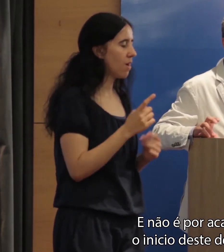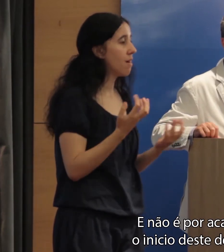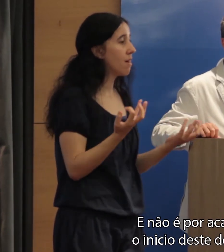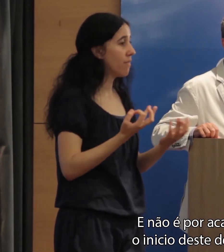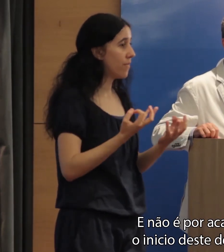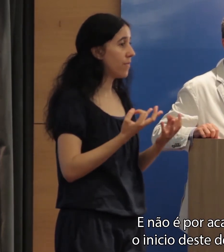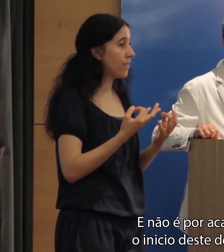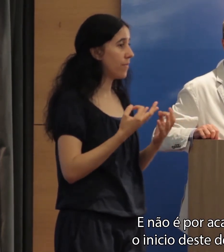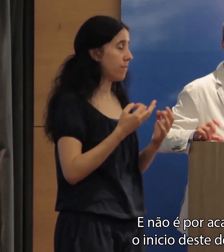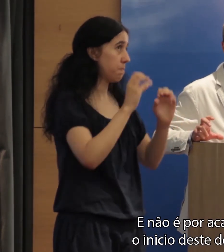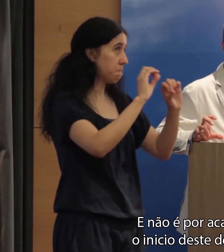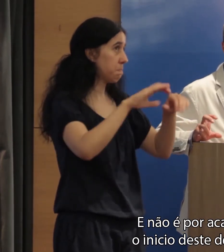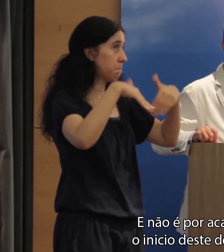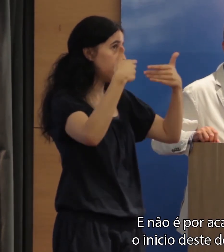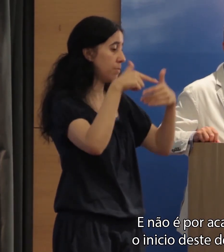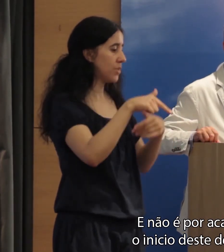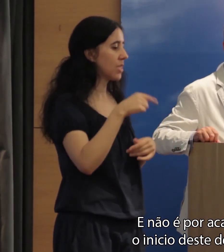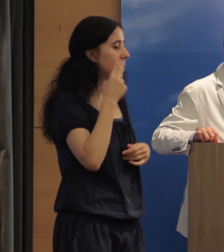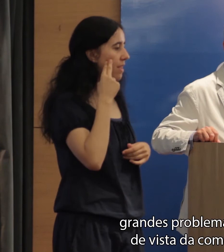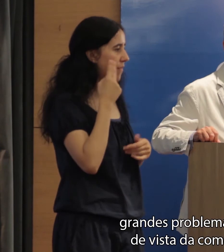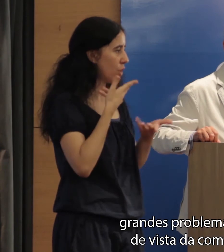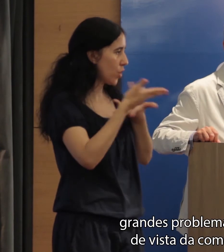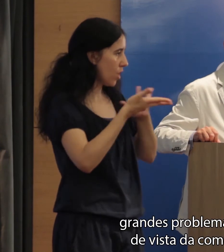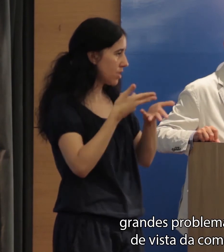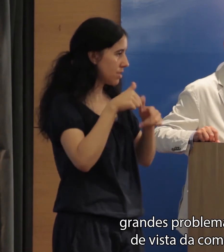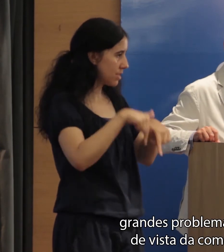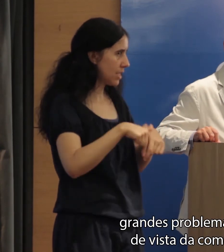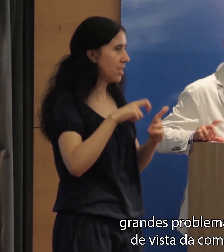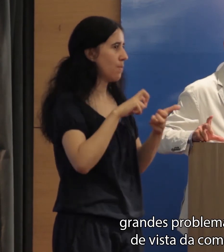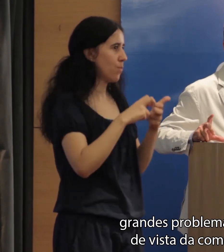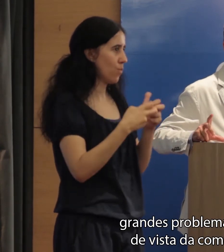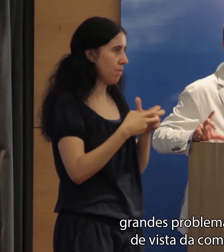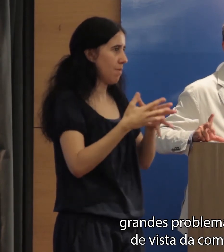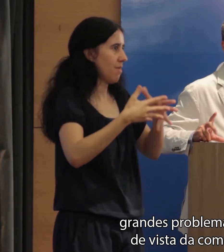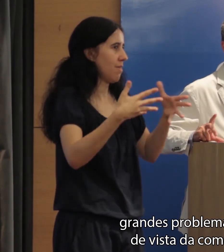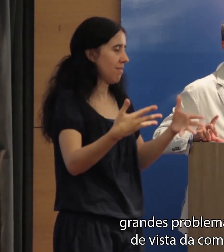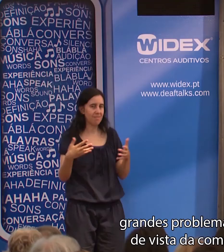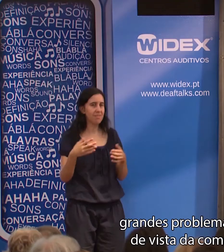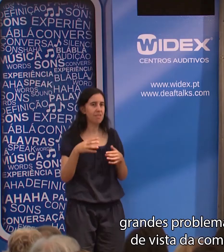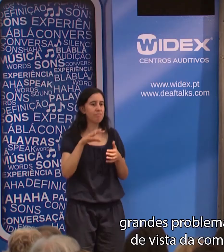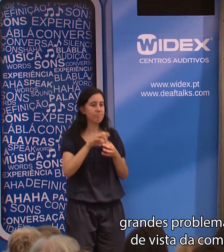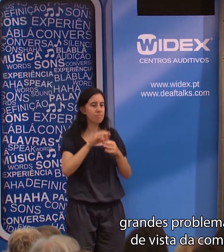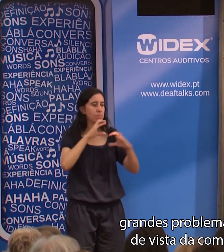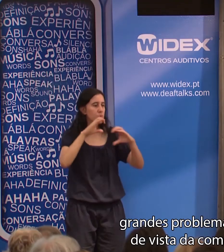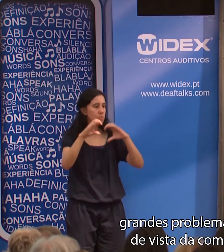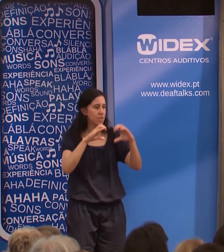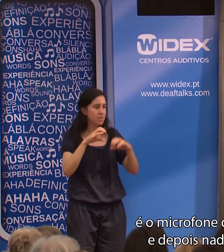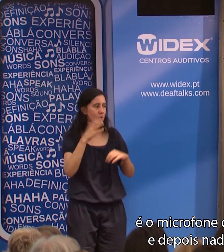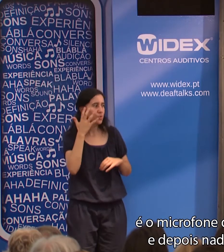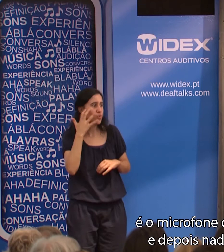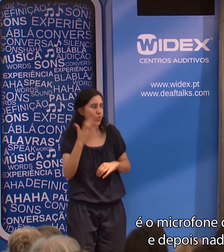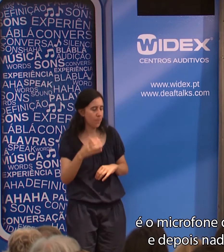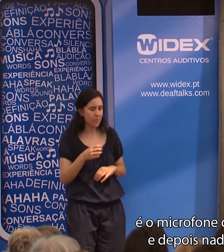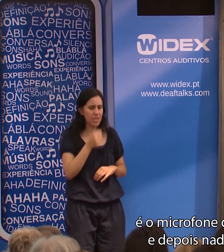que o início deste DevTalks teve aqui grandes problemas, ou seja, do ponto de vista da comunicação, do som, é